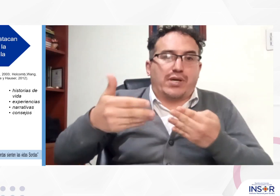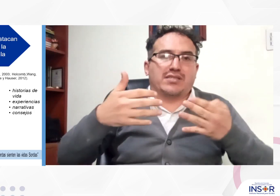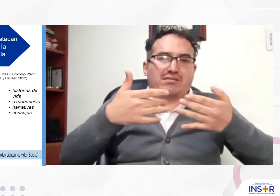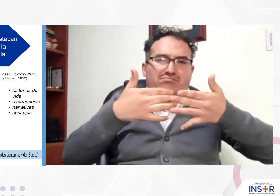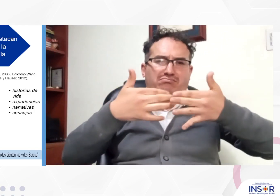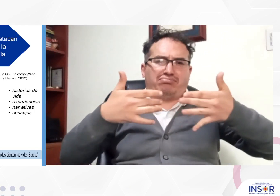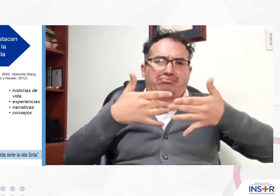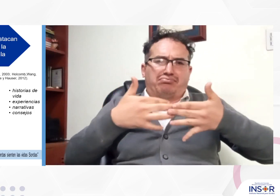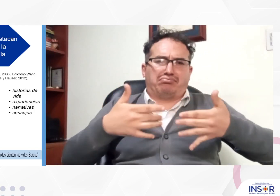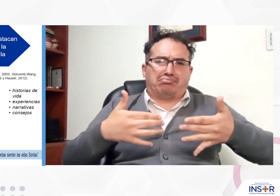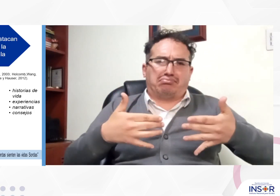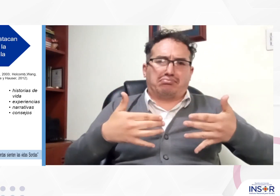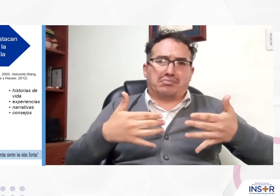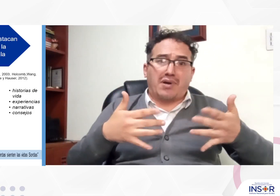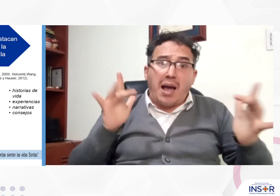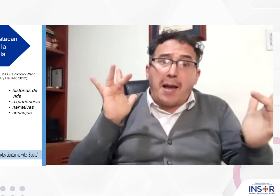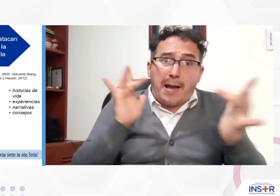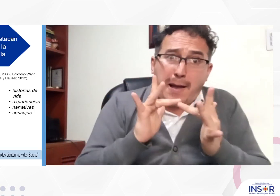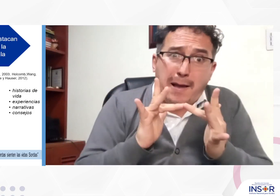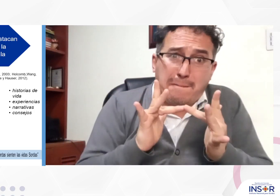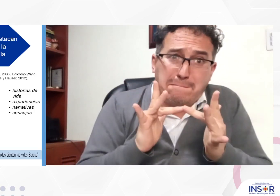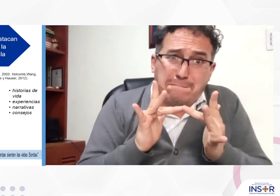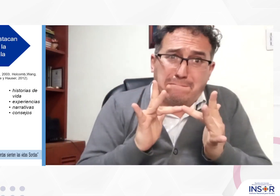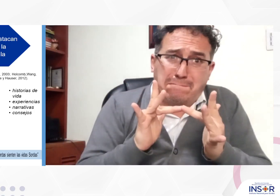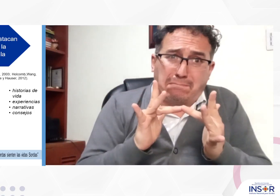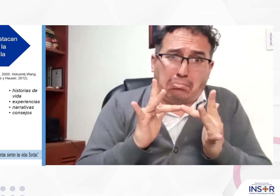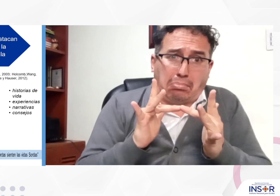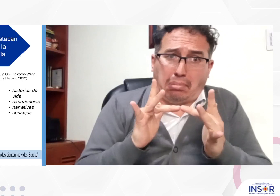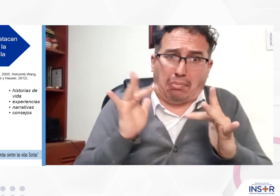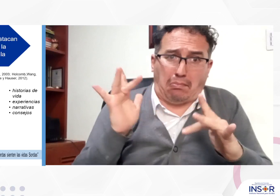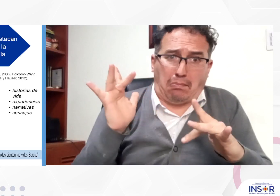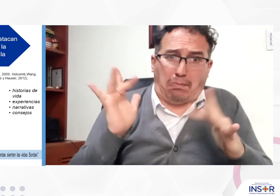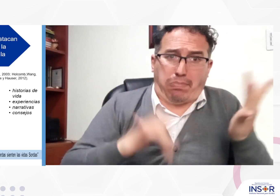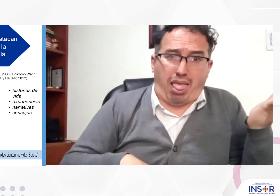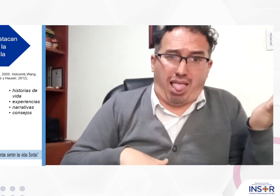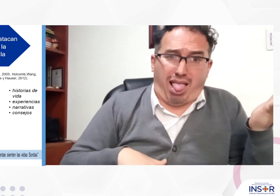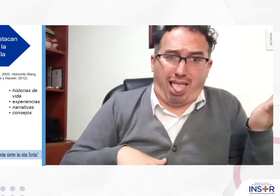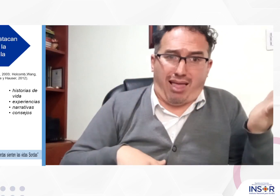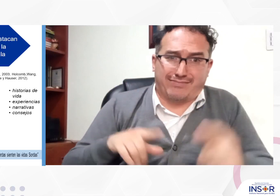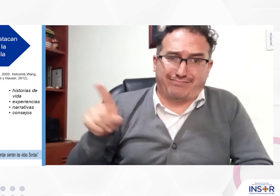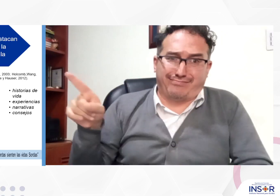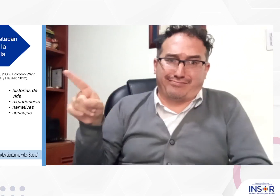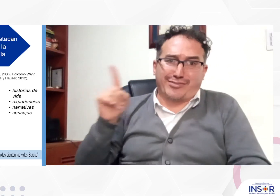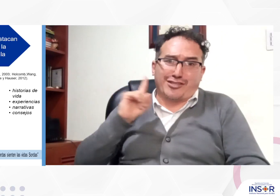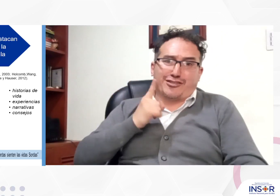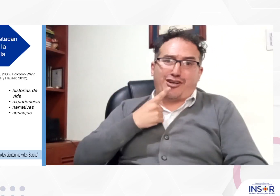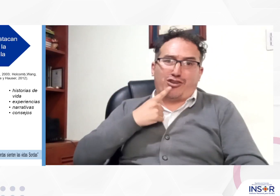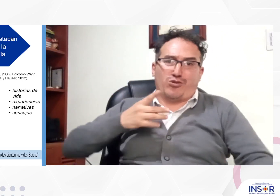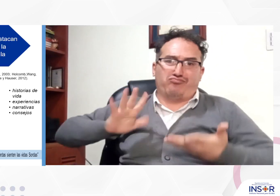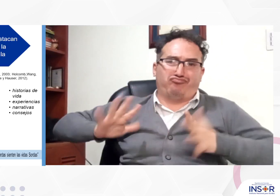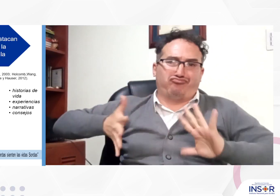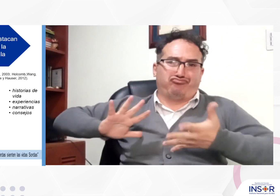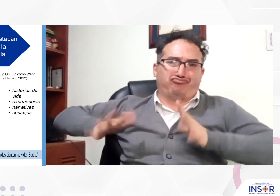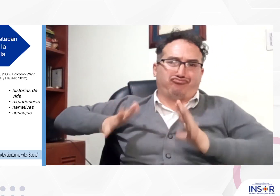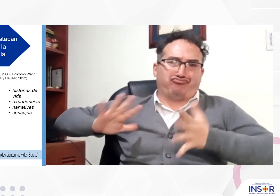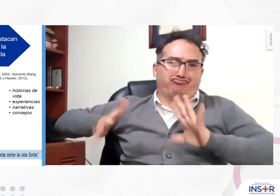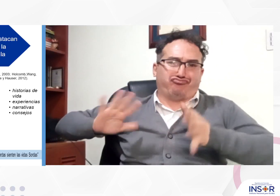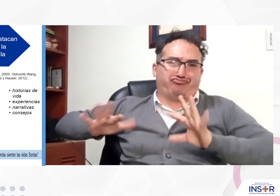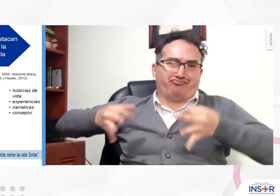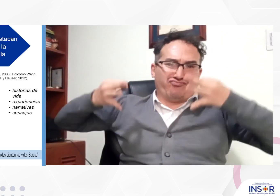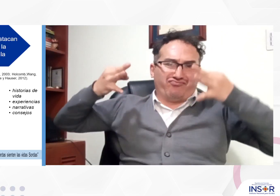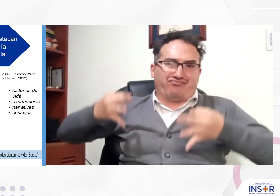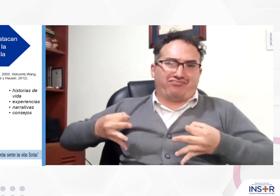español que queda grabado, y después de la grabación lo pasan a texto. Entonces, esto no es lo más oportuno ni lo